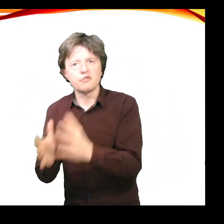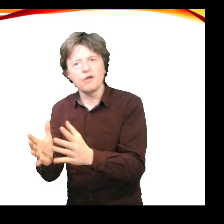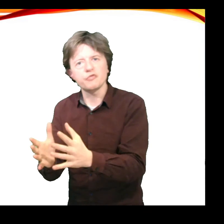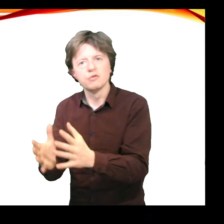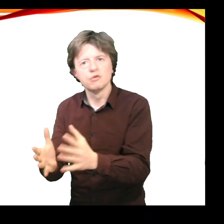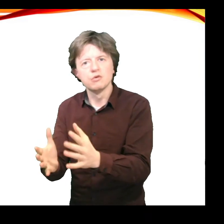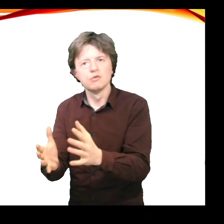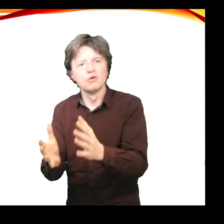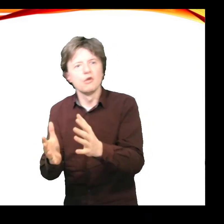heeft,